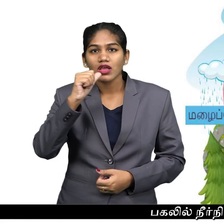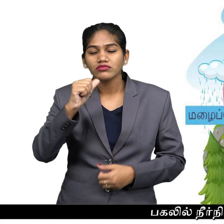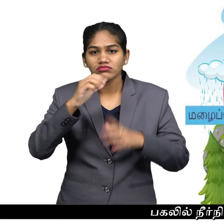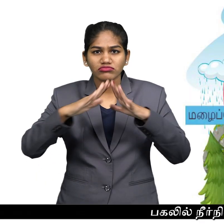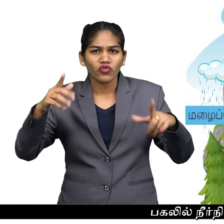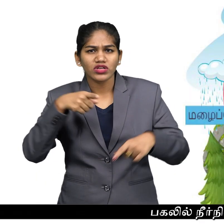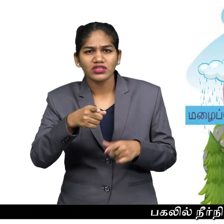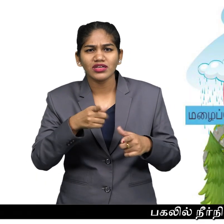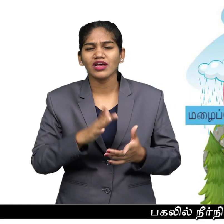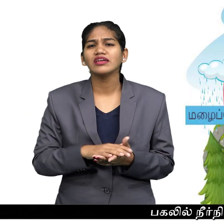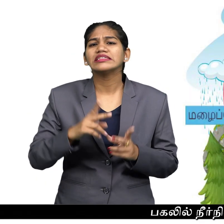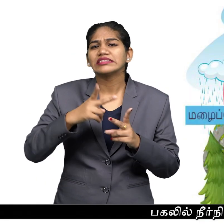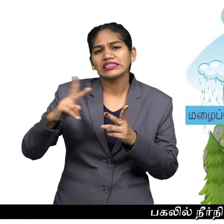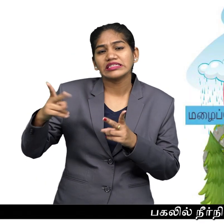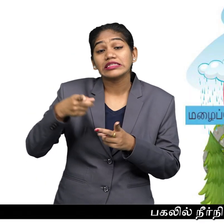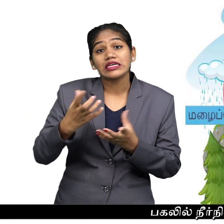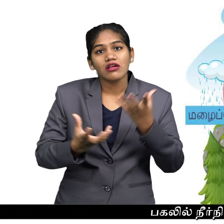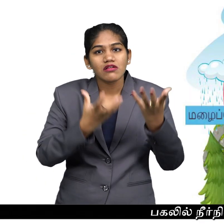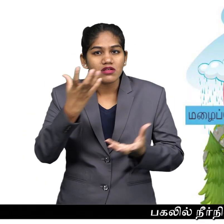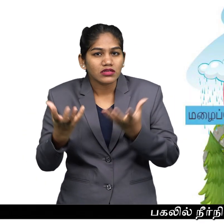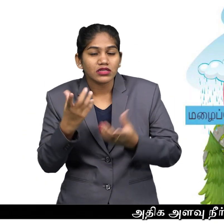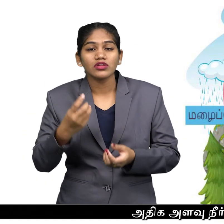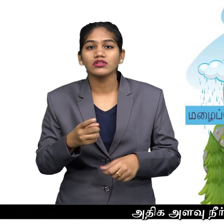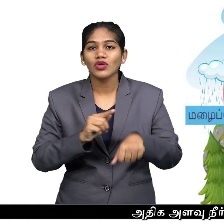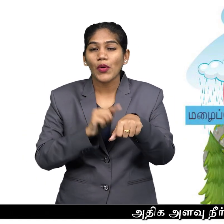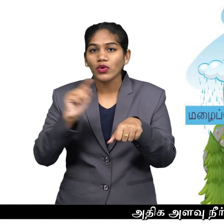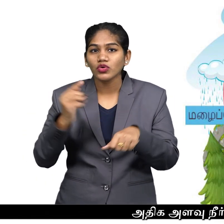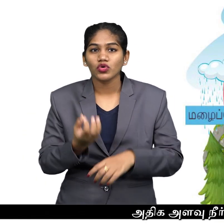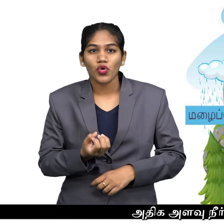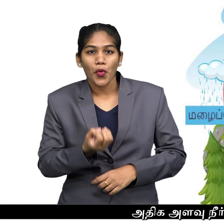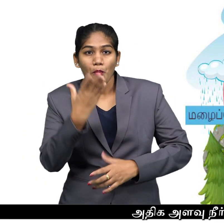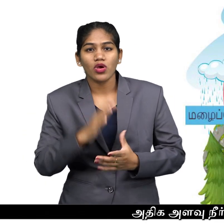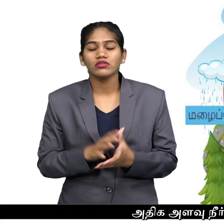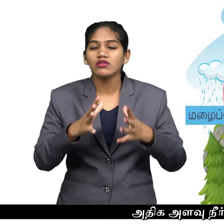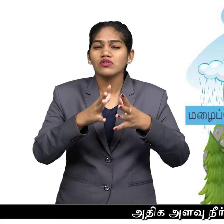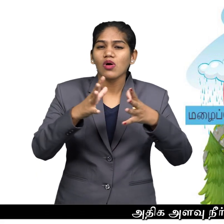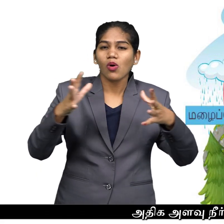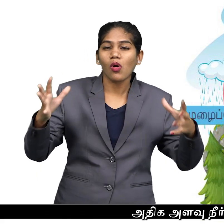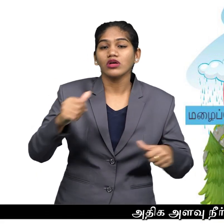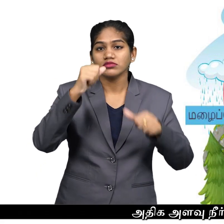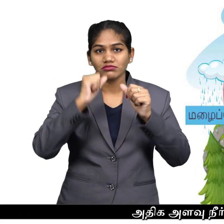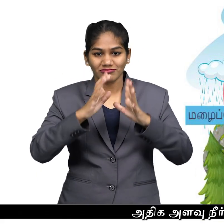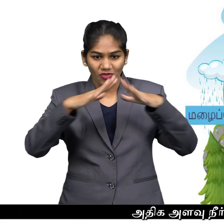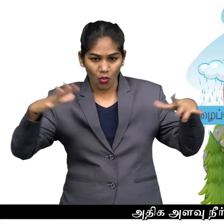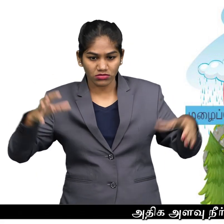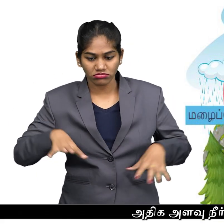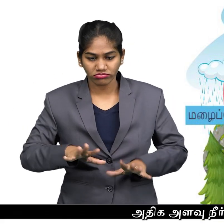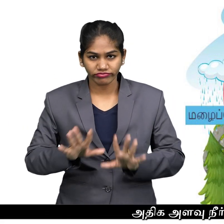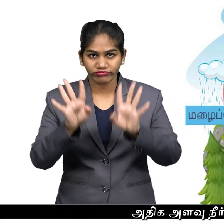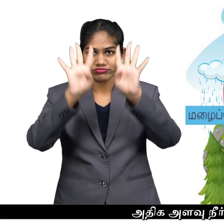பகலில் நீர்நிலைகளில் சூடாகும்போது அதிக அளவு நீர் ஆவியாகி காற்றில்